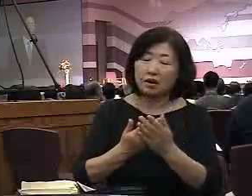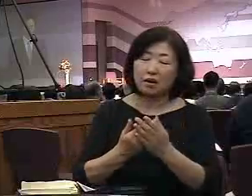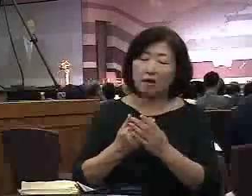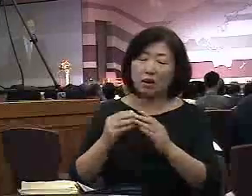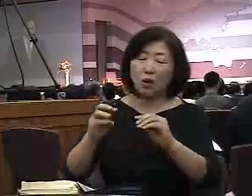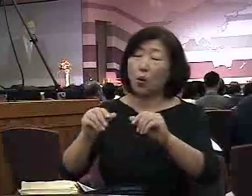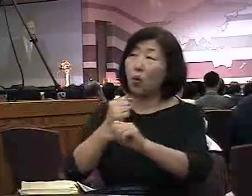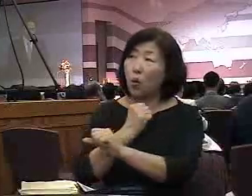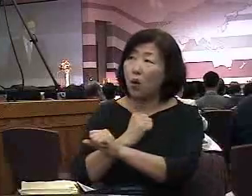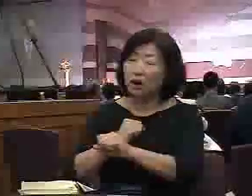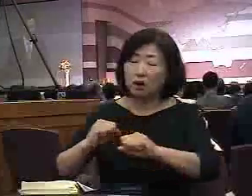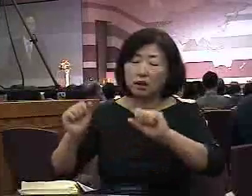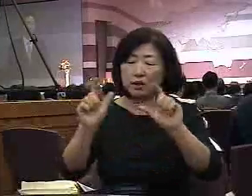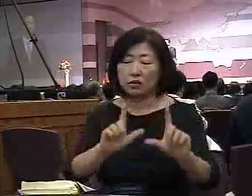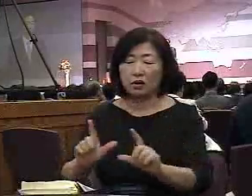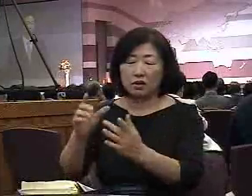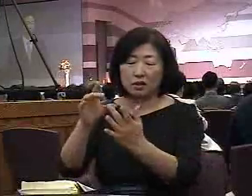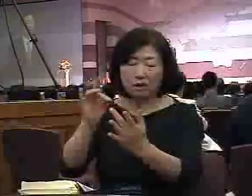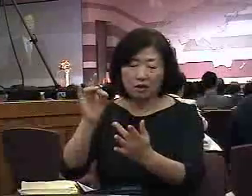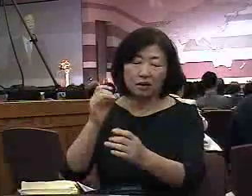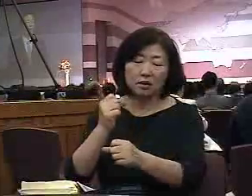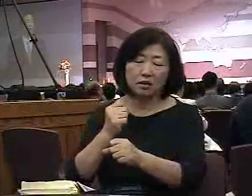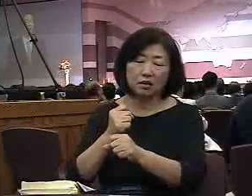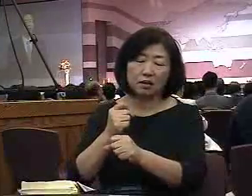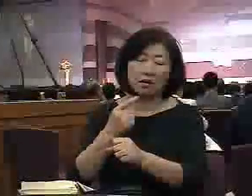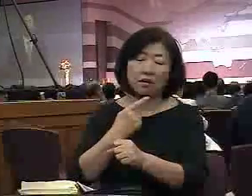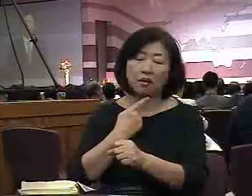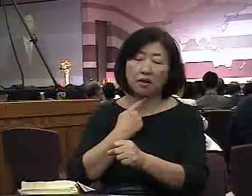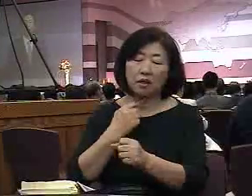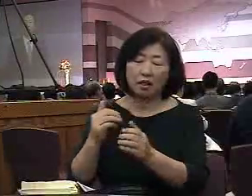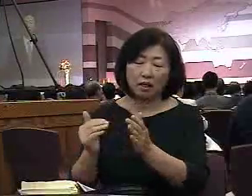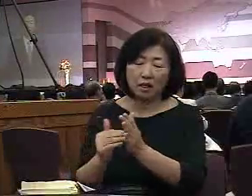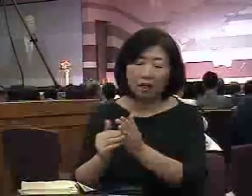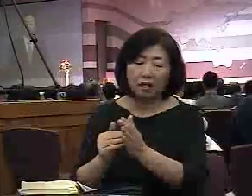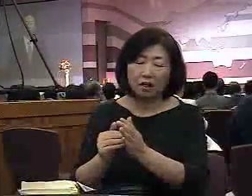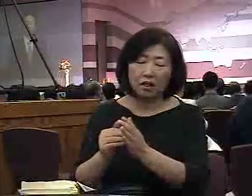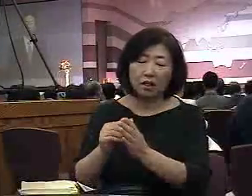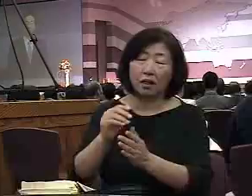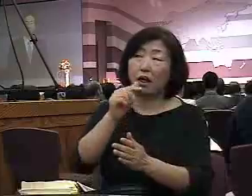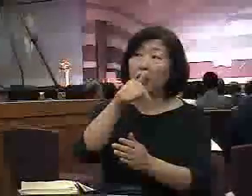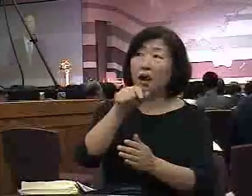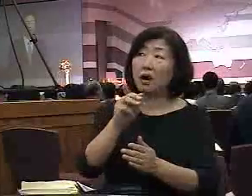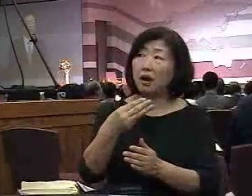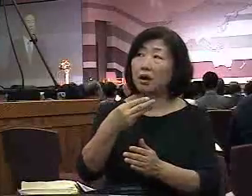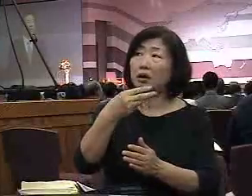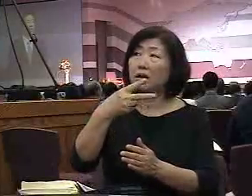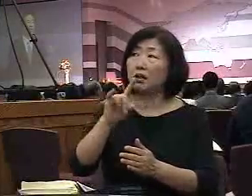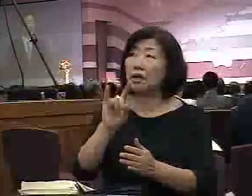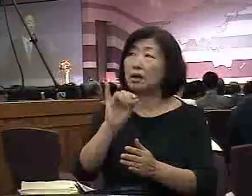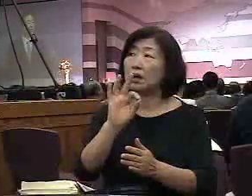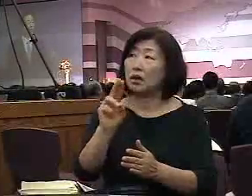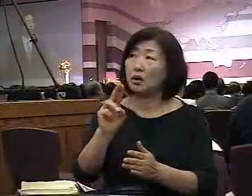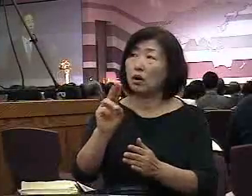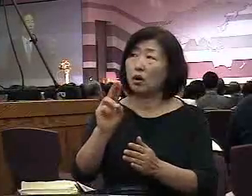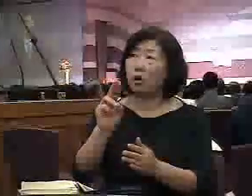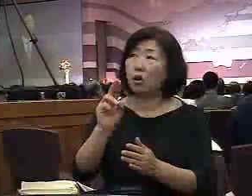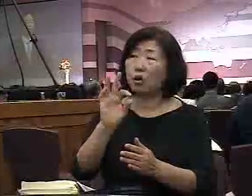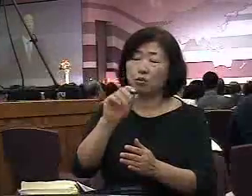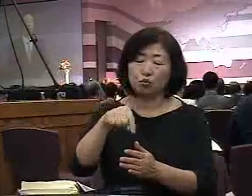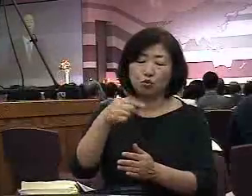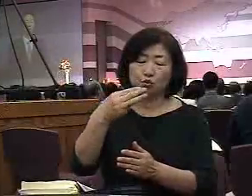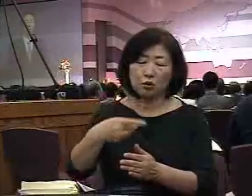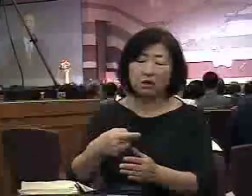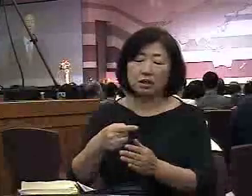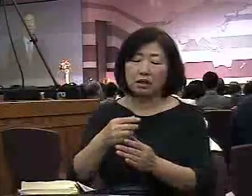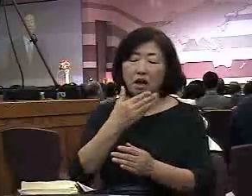광야 생활을 선택했다는 것입니다. 왜 하나님이 그런 갈대아 우르를 떠나라 그랬을까요? 그것은 갈대아 우르가